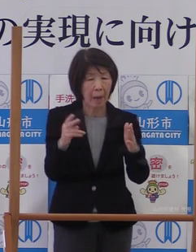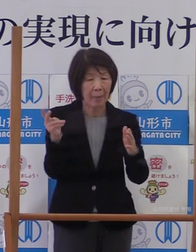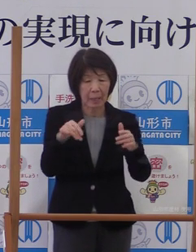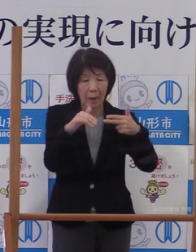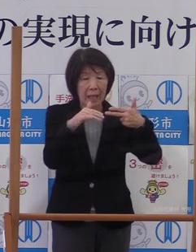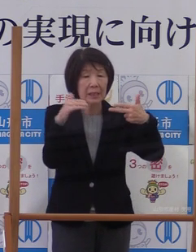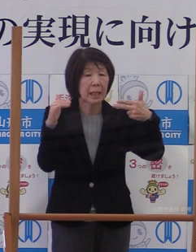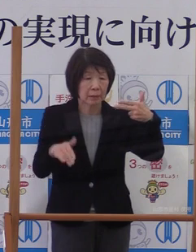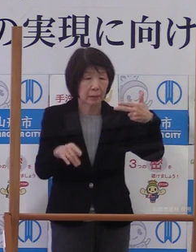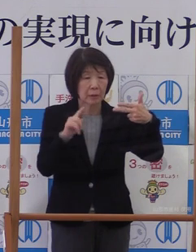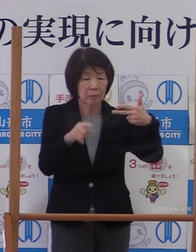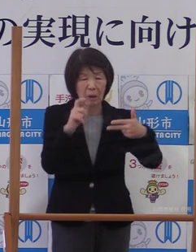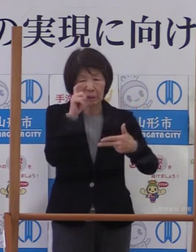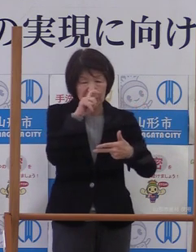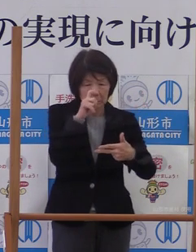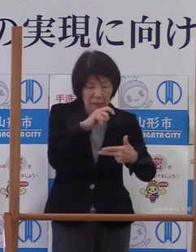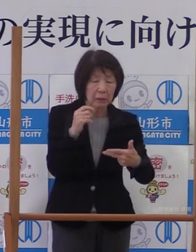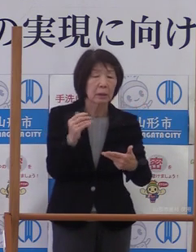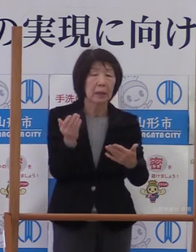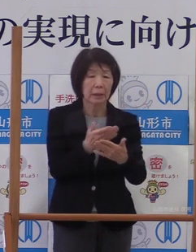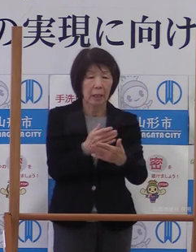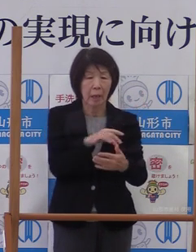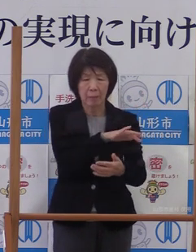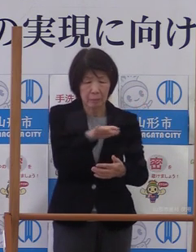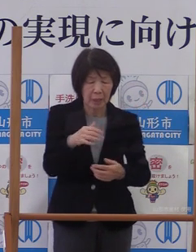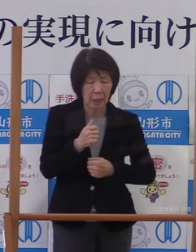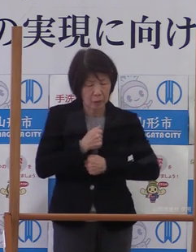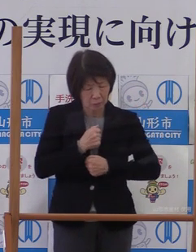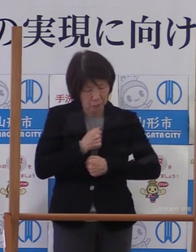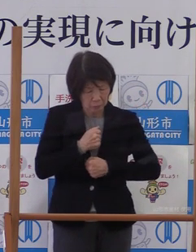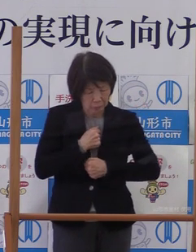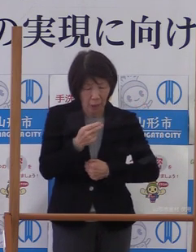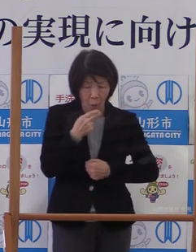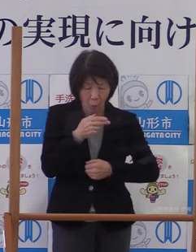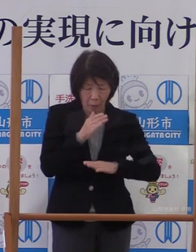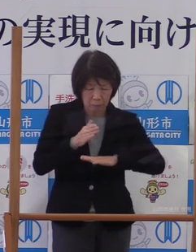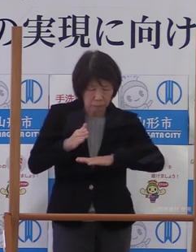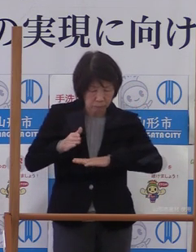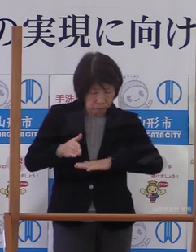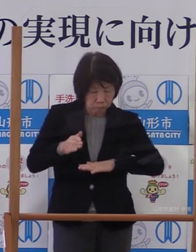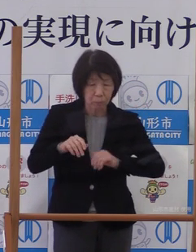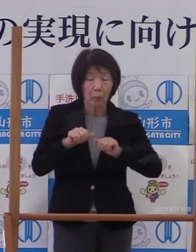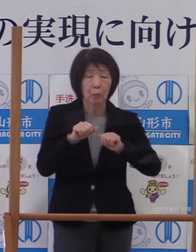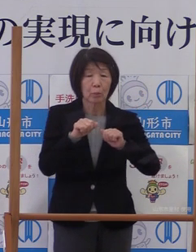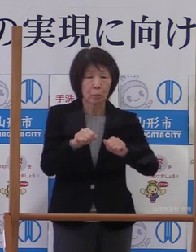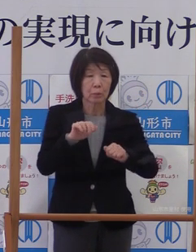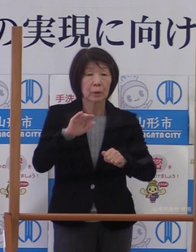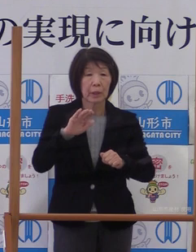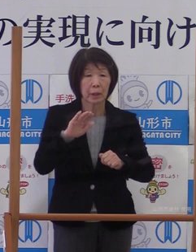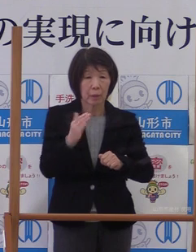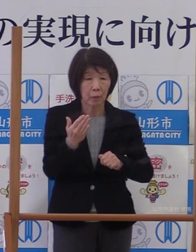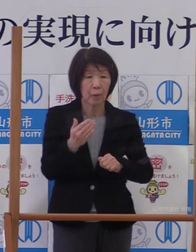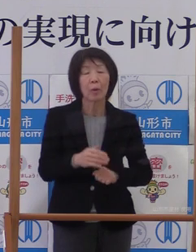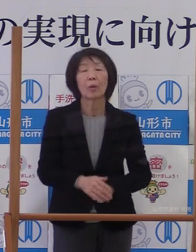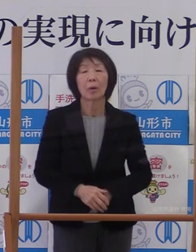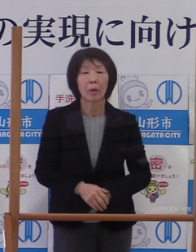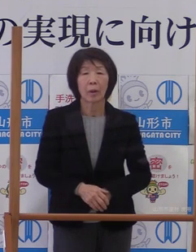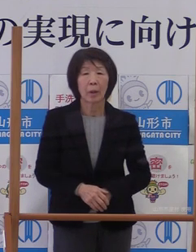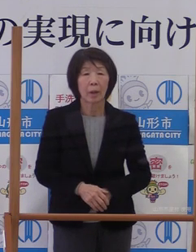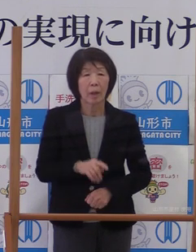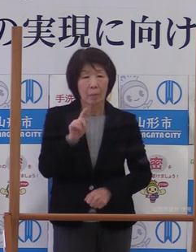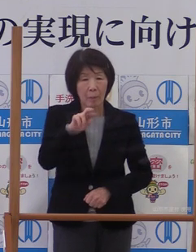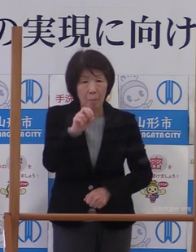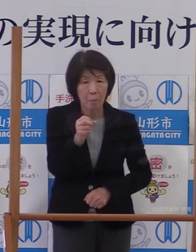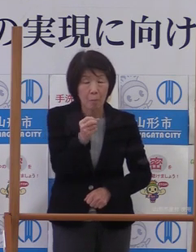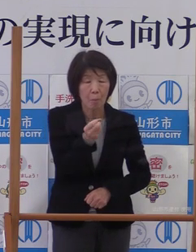んできてたんですね。で大変気をつけながらやってきてはいただいてるんですけれども、そういったことが